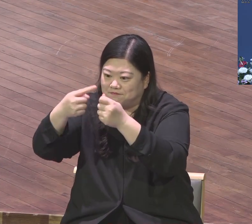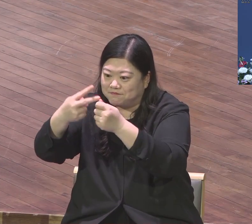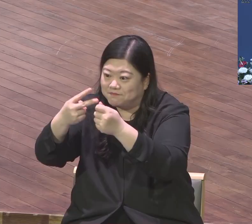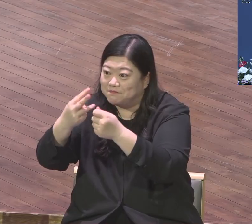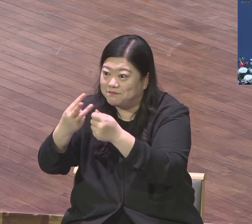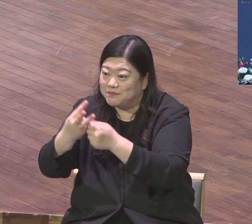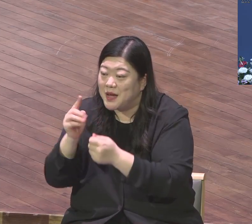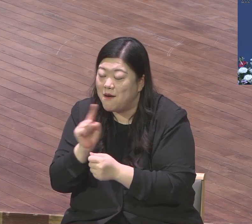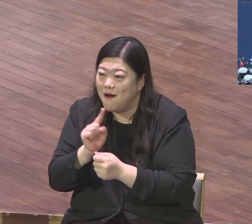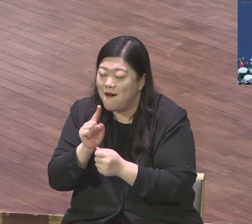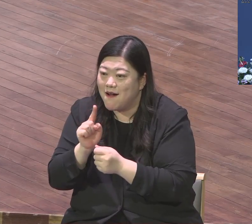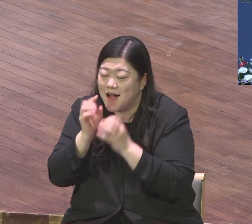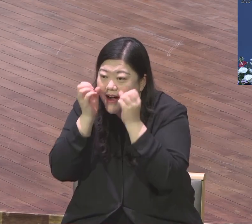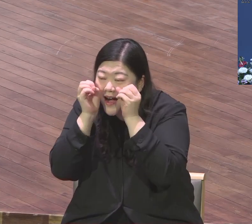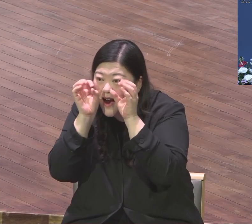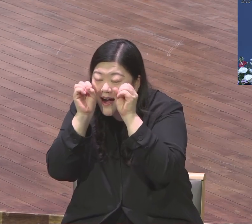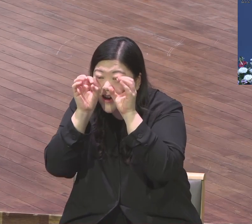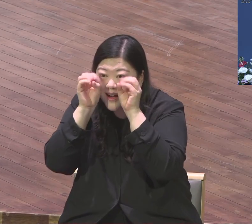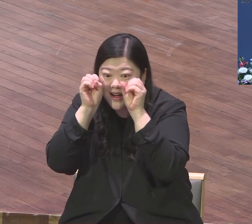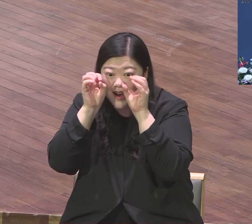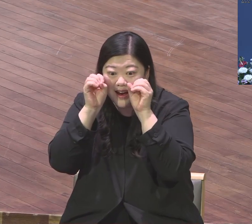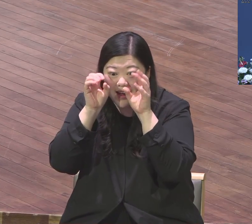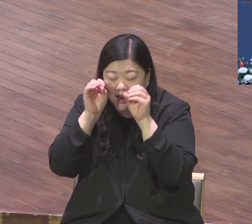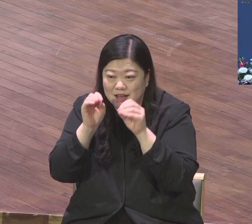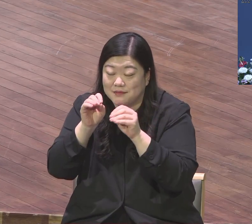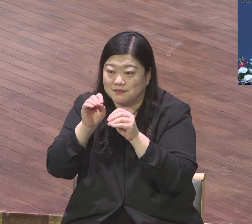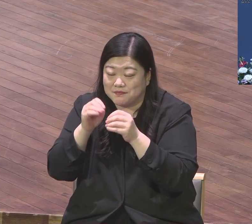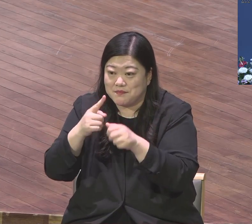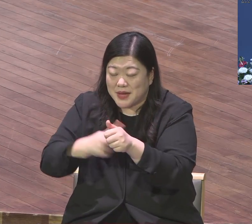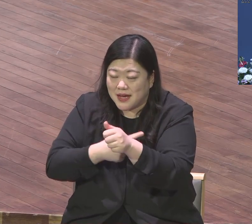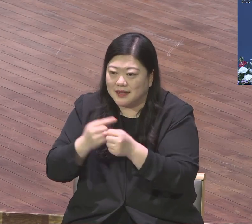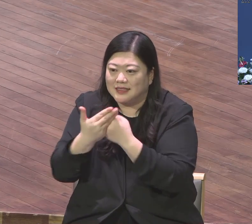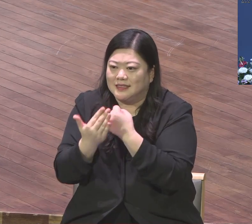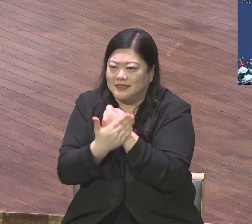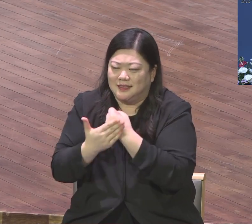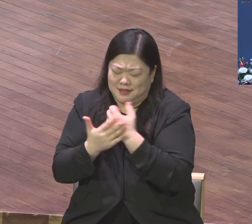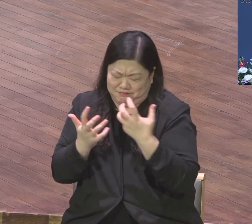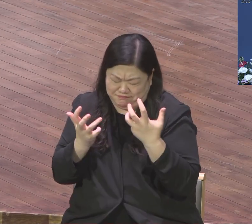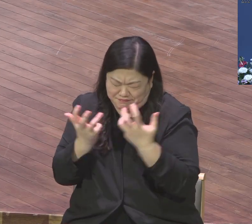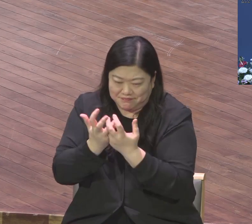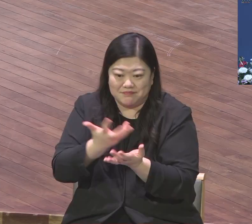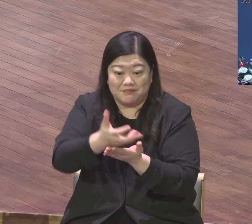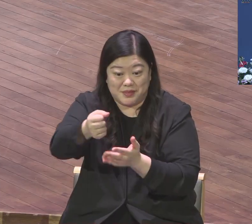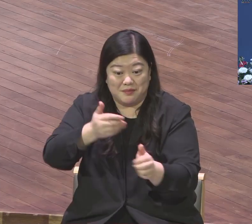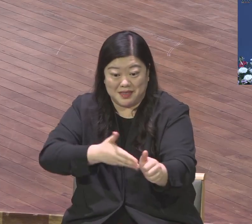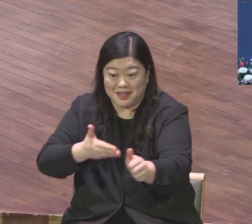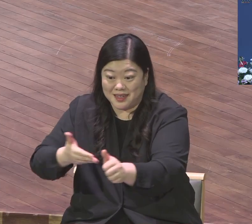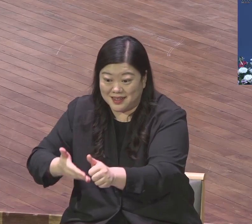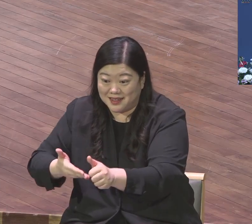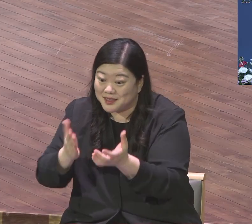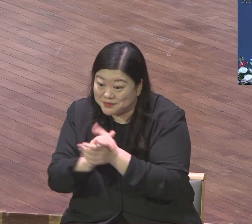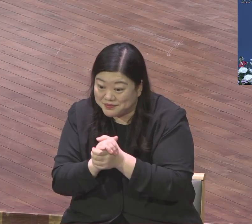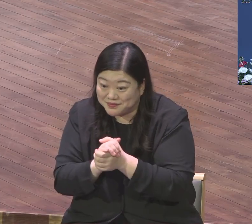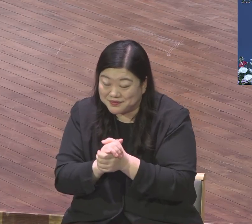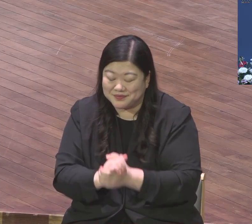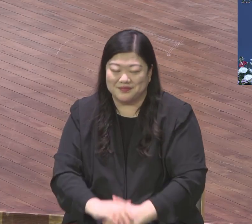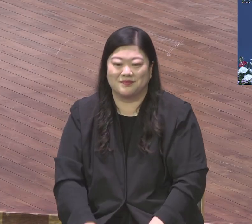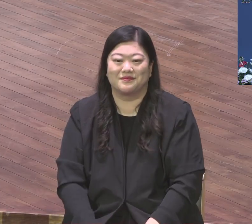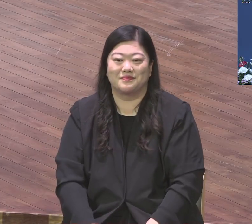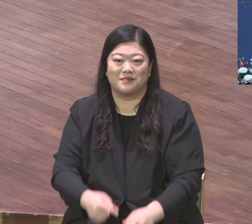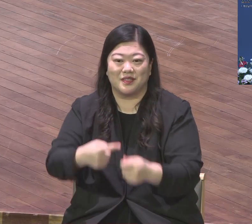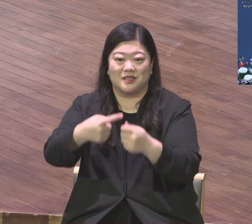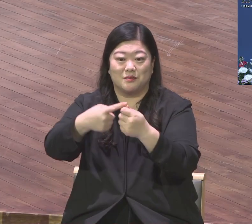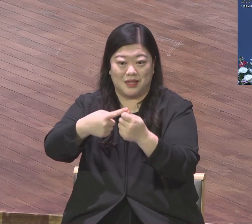자리를 딱 제대로 여러분 차지하시기를 주님으로 축복합니다. 그럼 첫째로